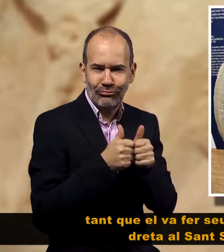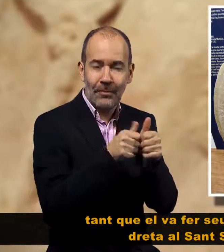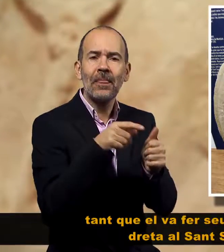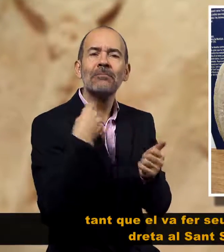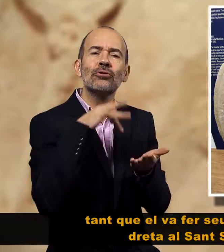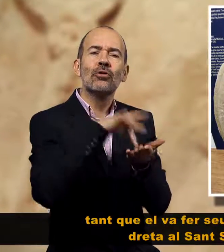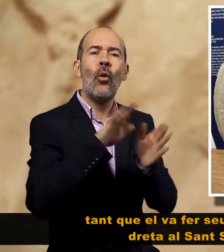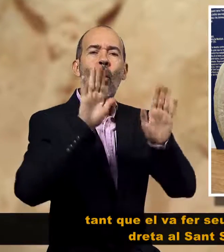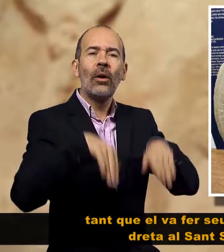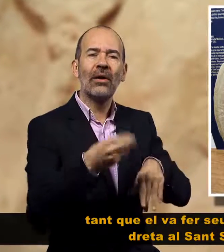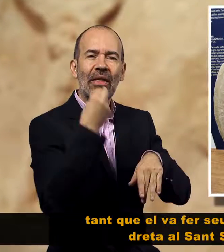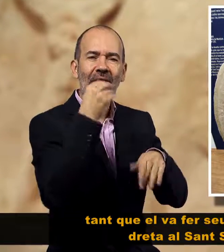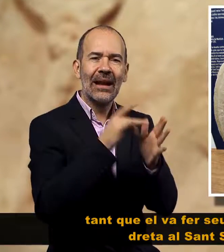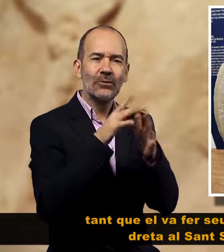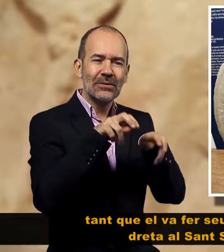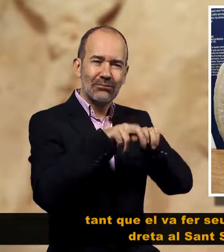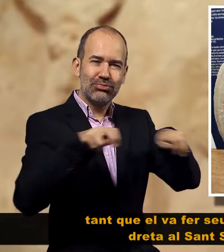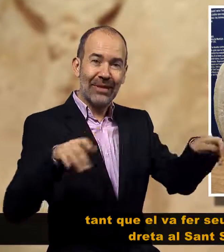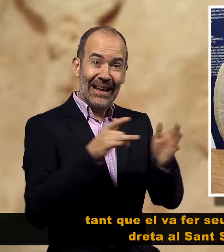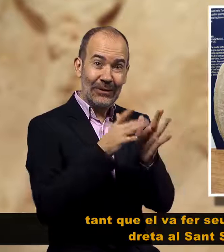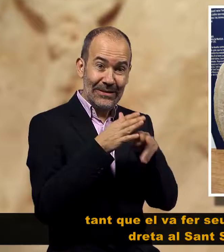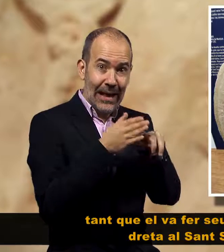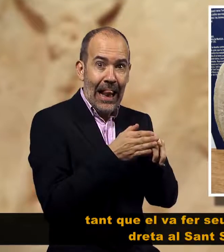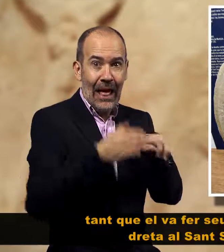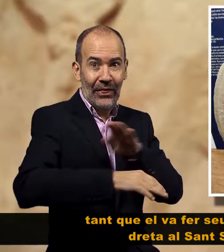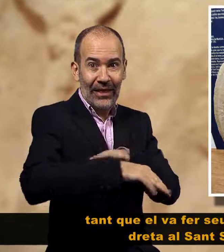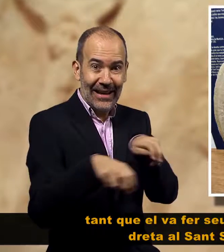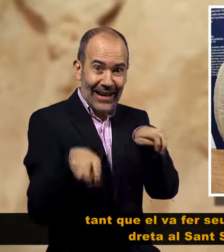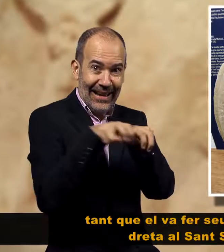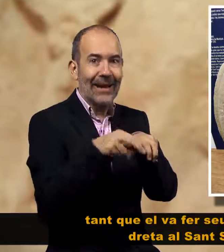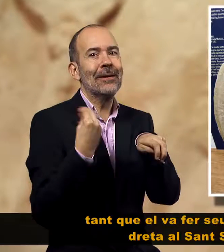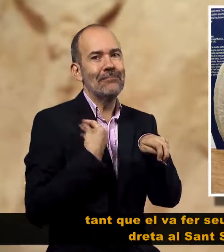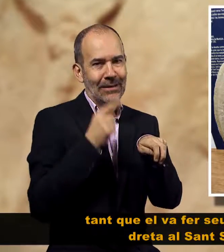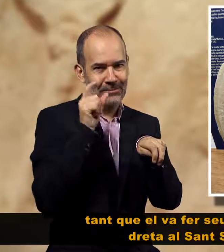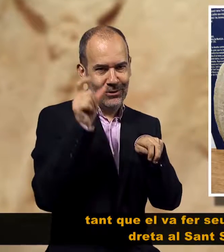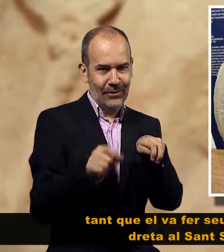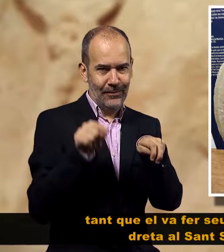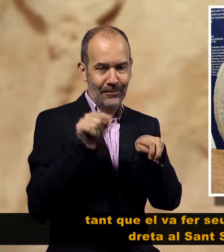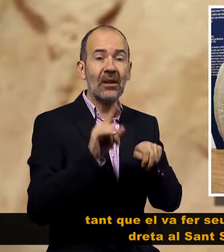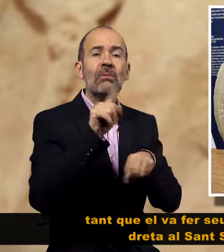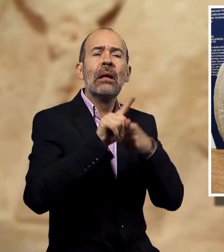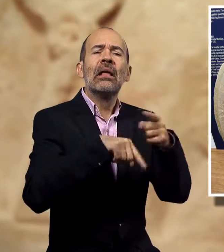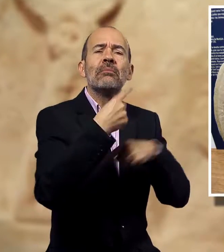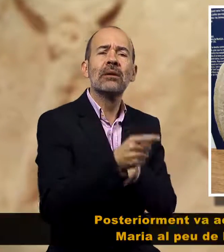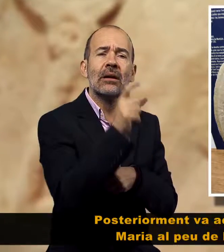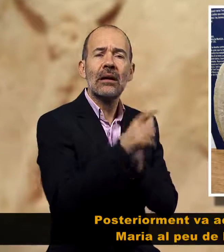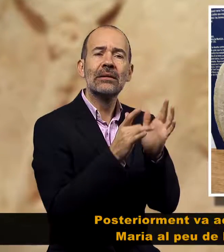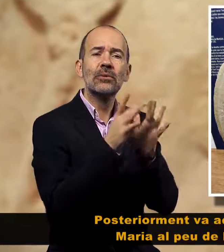Aquest era l'apòstol més jove i el més estimat per Jesús, tant que el va fer seure a la seva